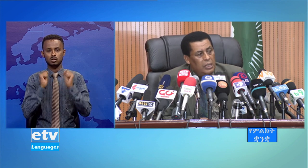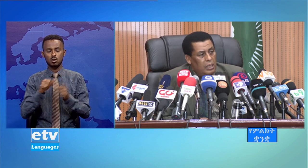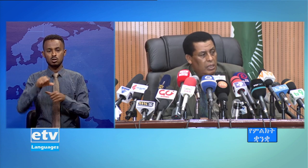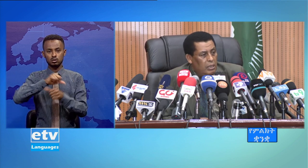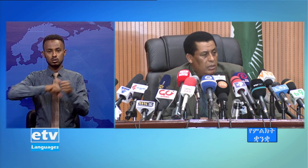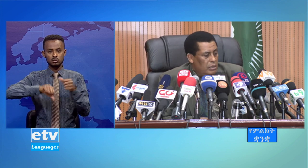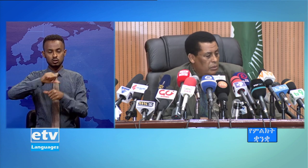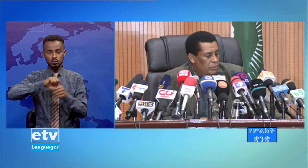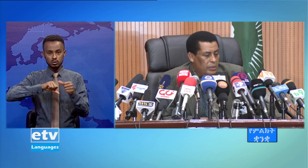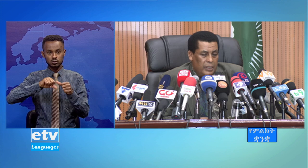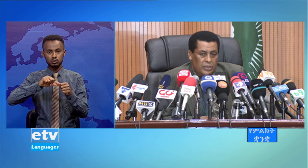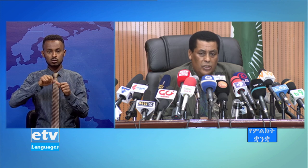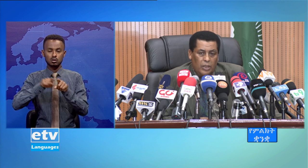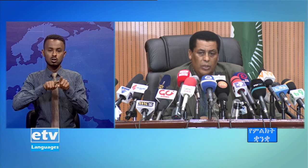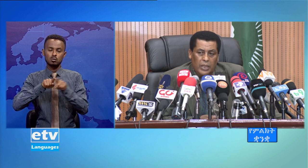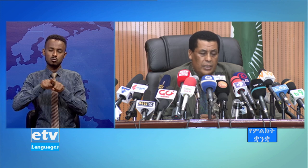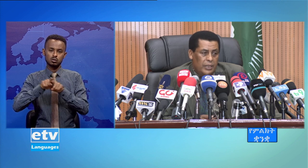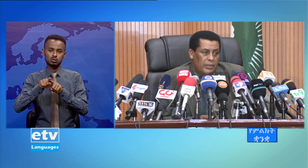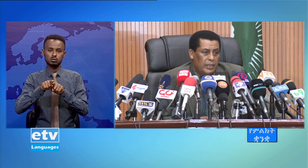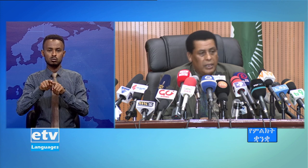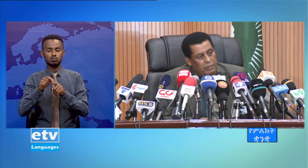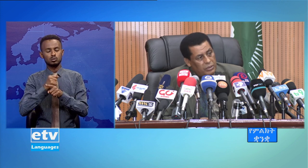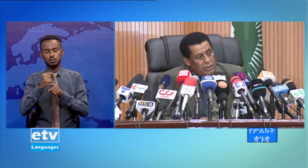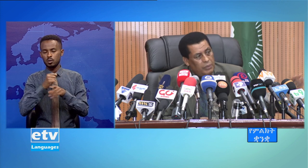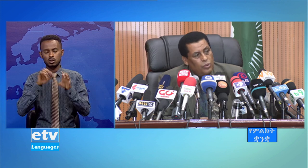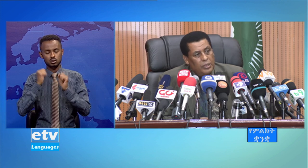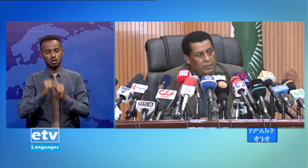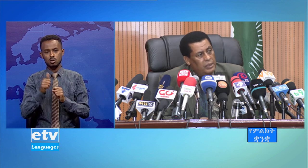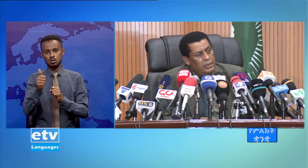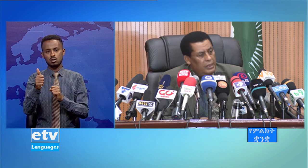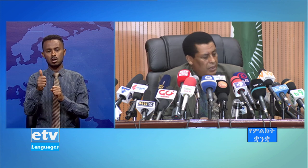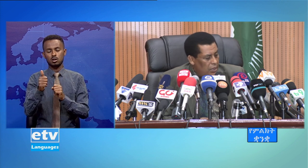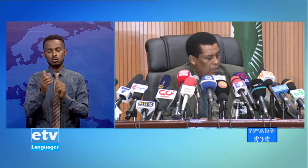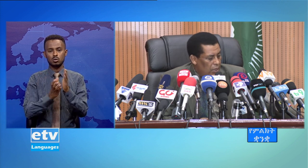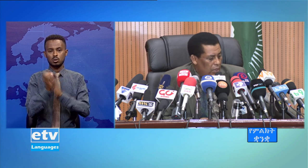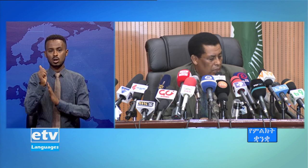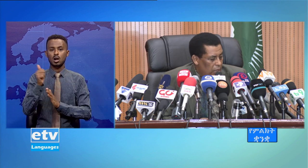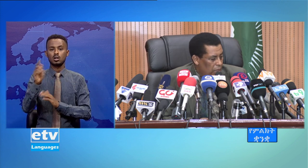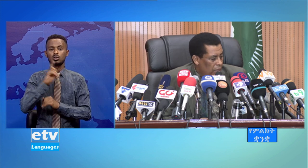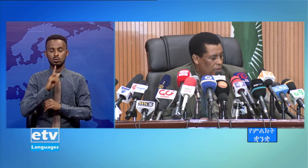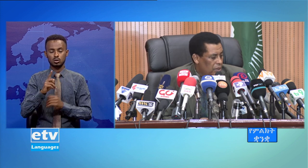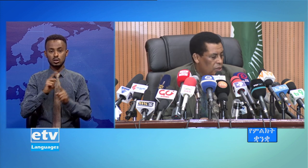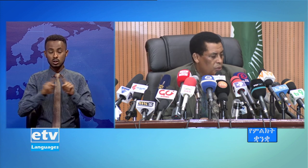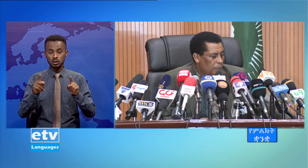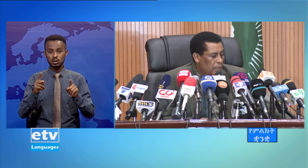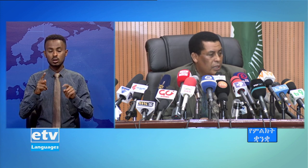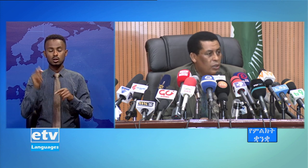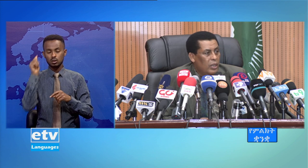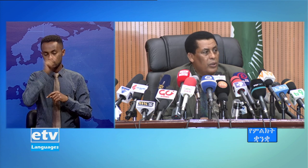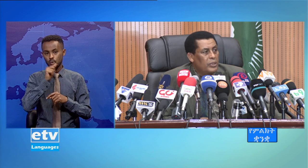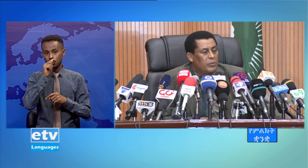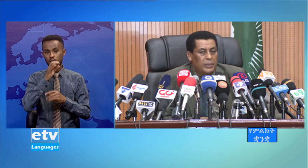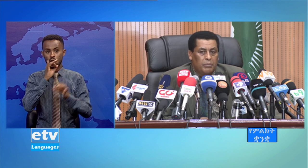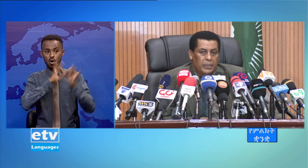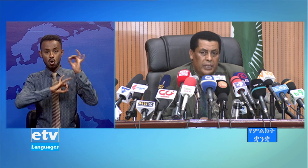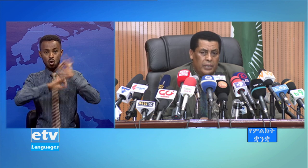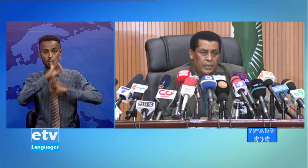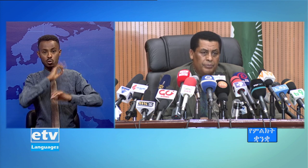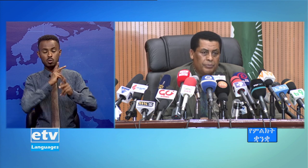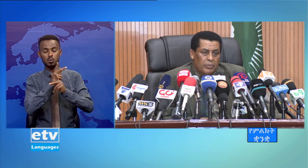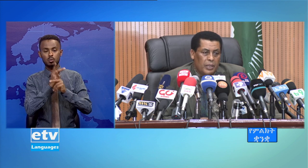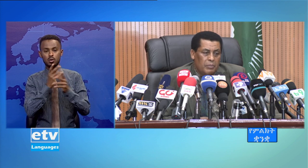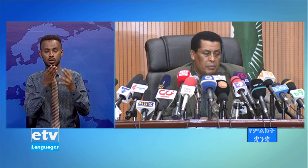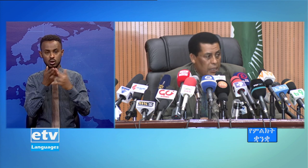በርስ ልምምድ ማድረግ ይችላሉ። ያ እኛ እንትን አይደለም። አፕቱ ዘም ግን አይ ቲንክ የኢትዮጵያን ሉዓላዊነት በመጠበቅ